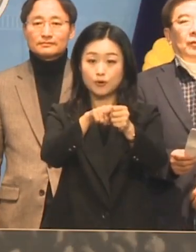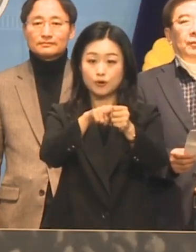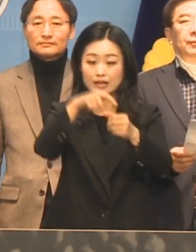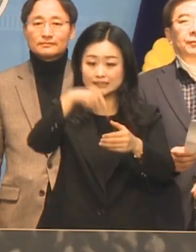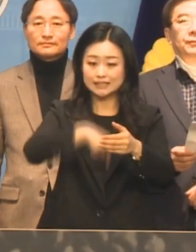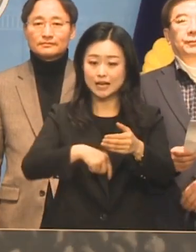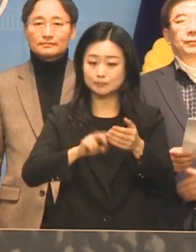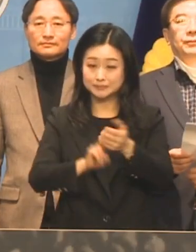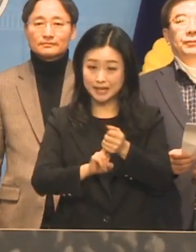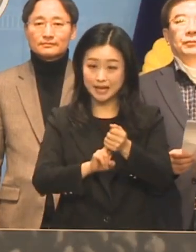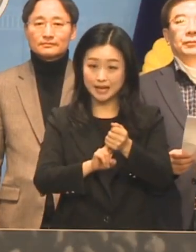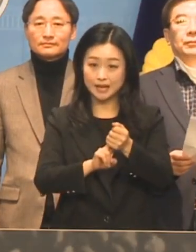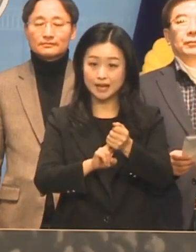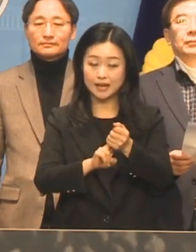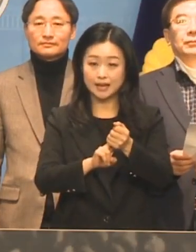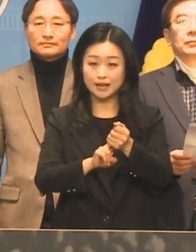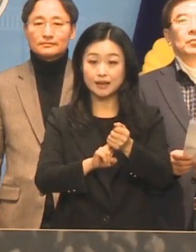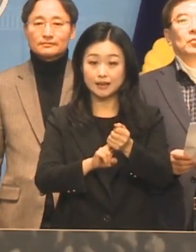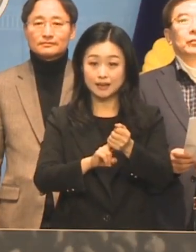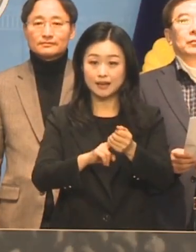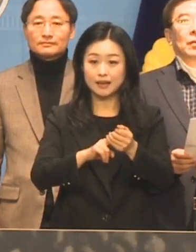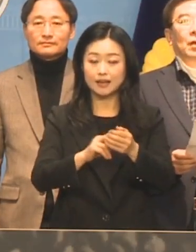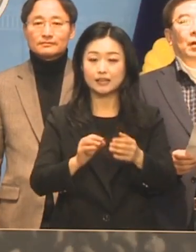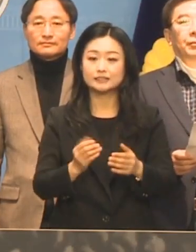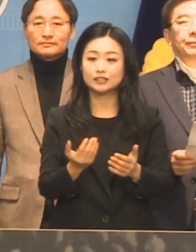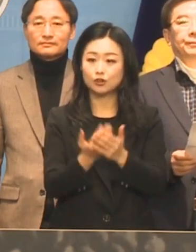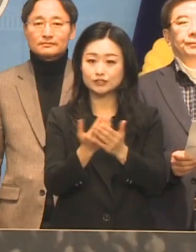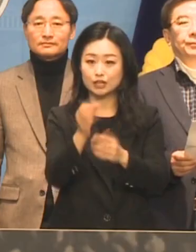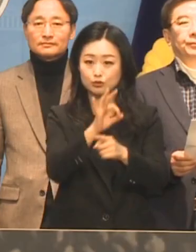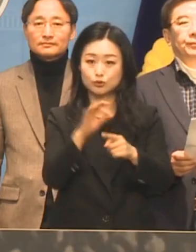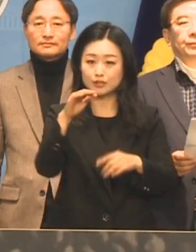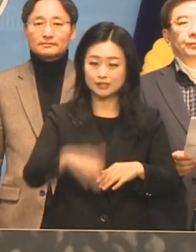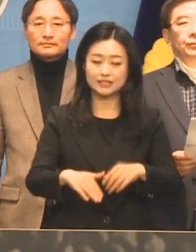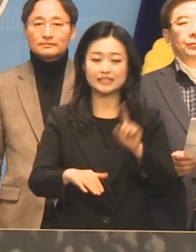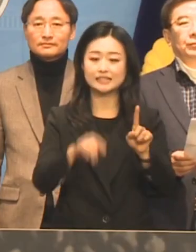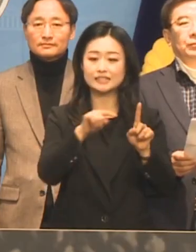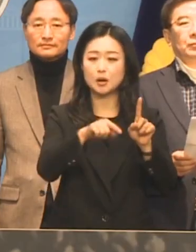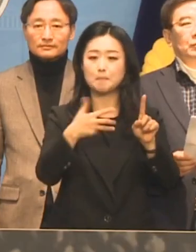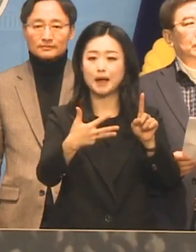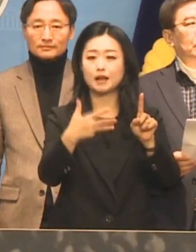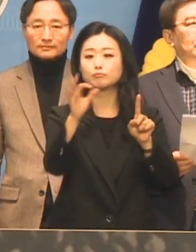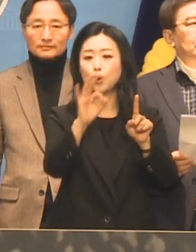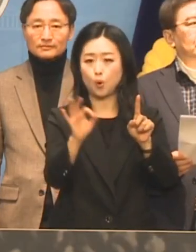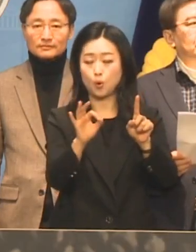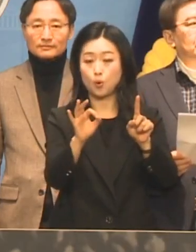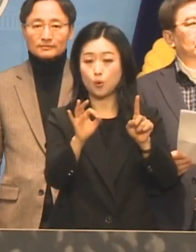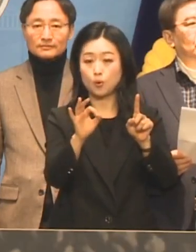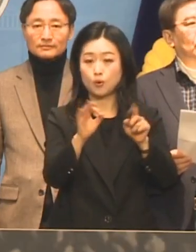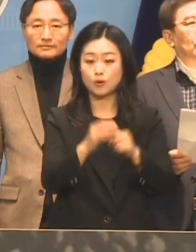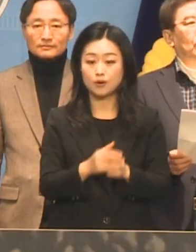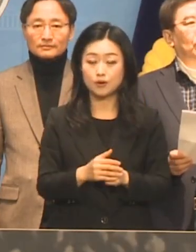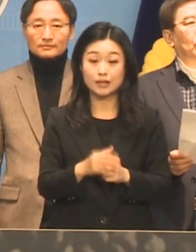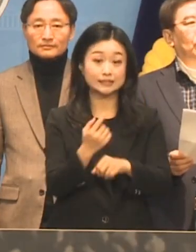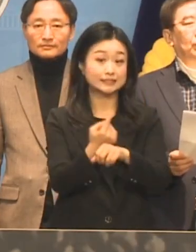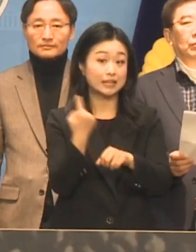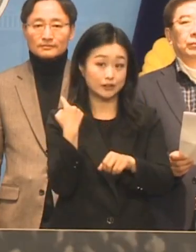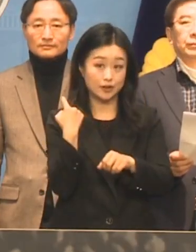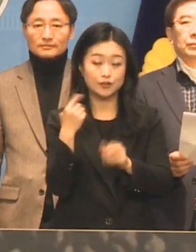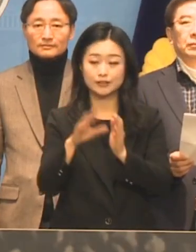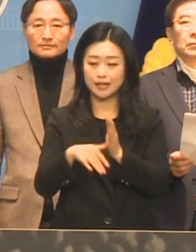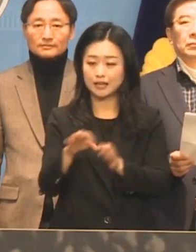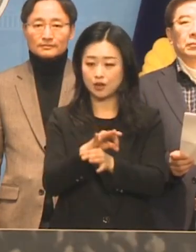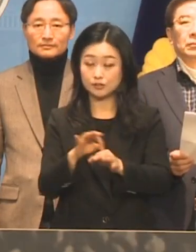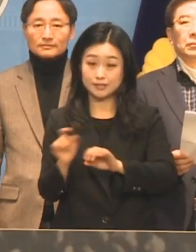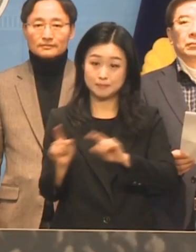잠재 성장률에도 못 미치는 1.8%로 제시했습니다. 지난해 내수 부진 속에서도 경제 성장을